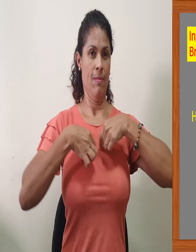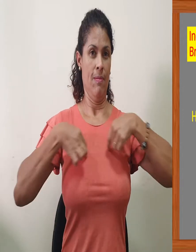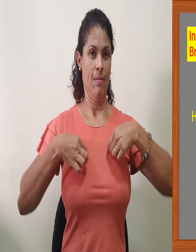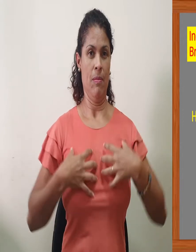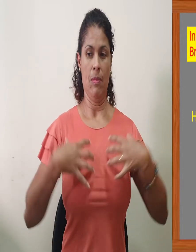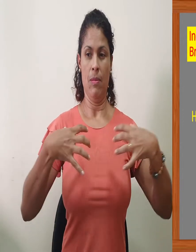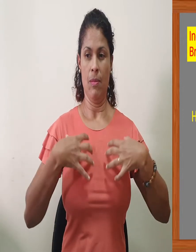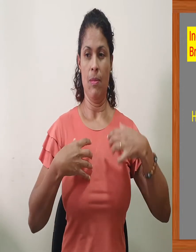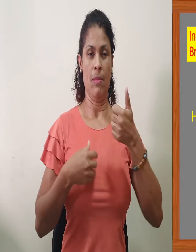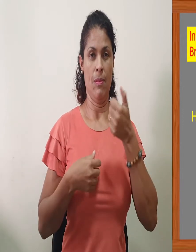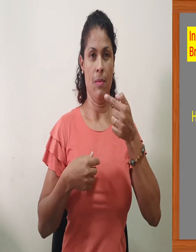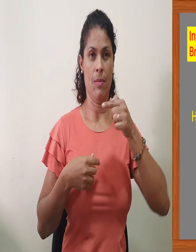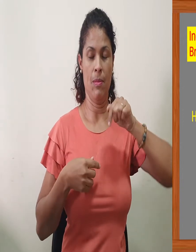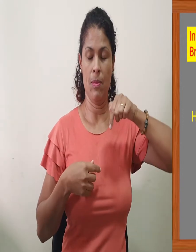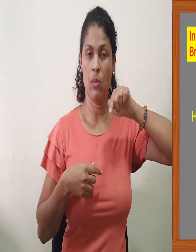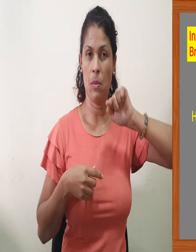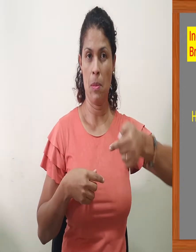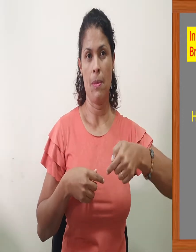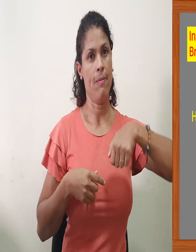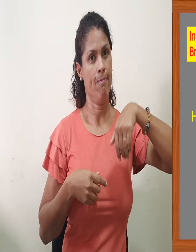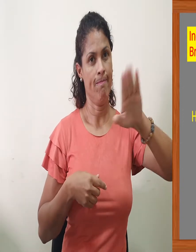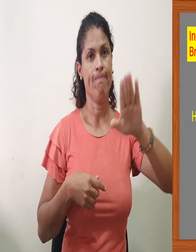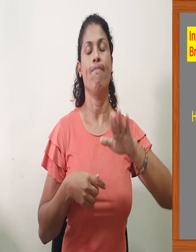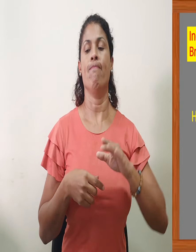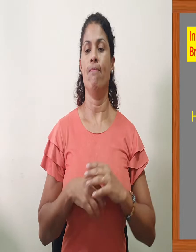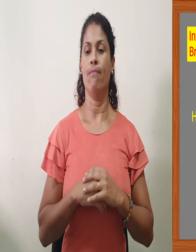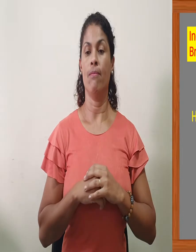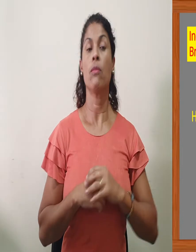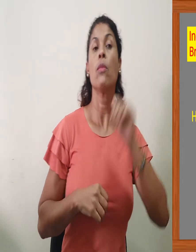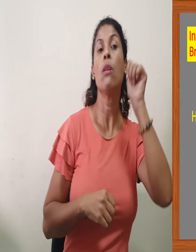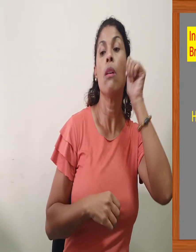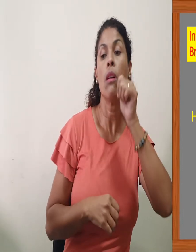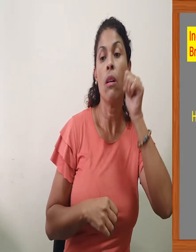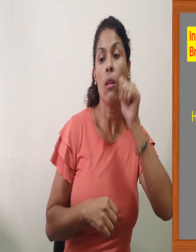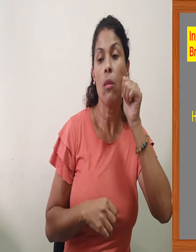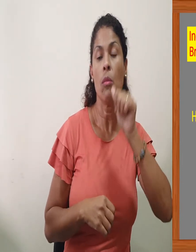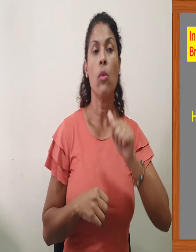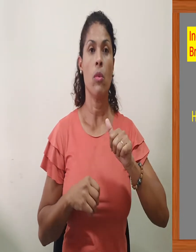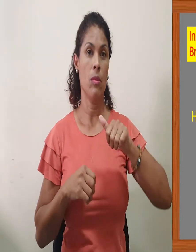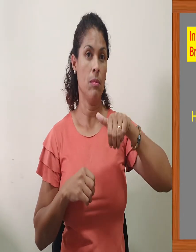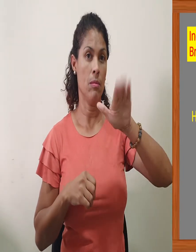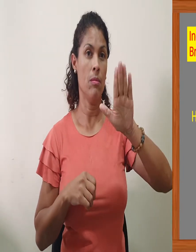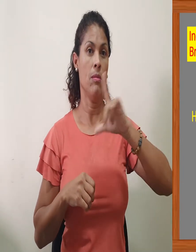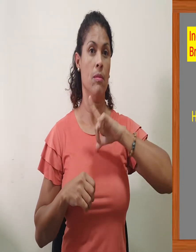20.540 novos casos, e os tumores de traqueia, brônquios e pulmões, com